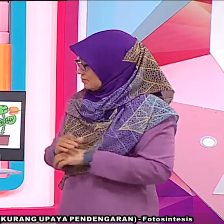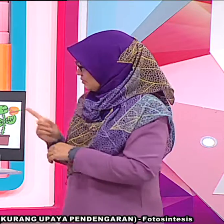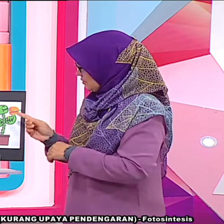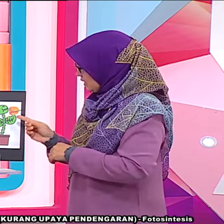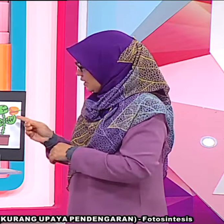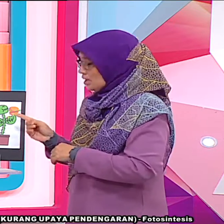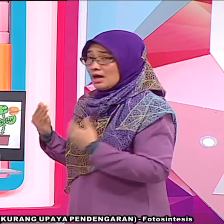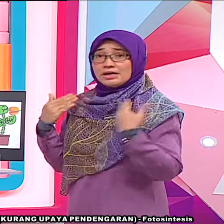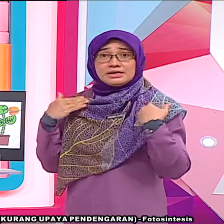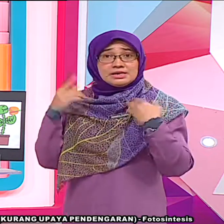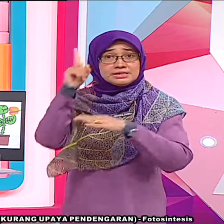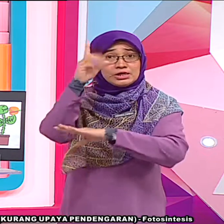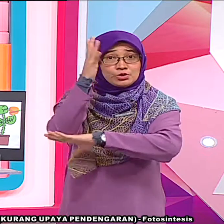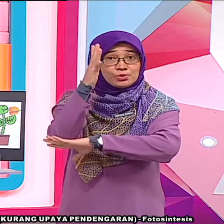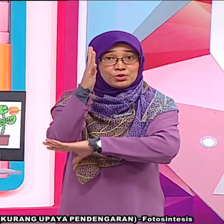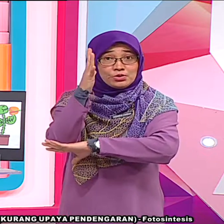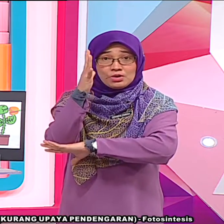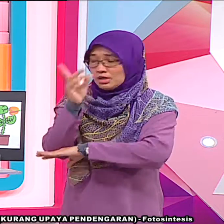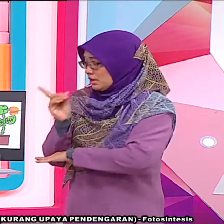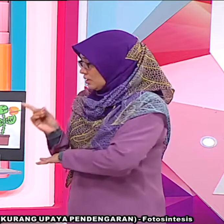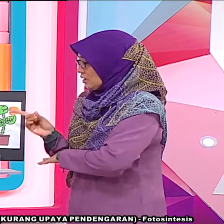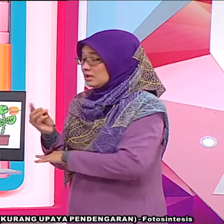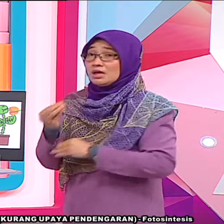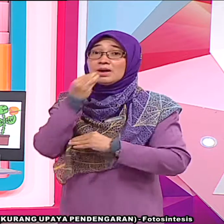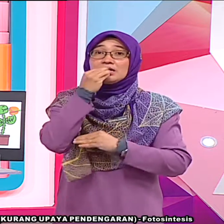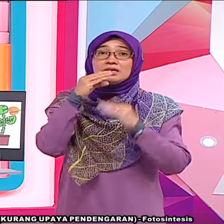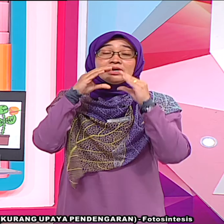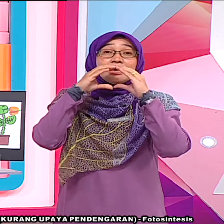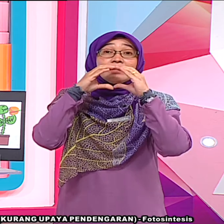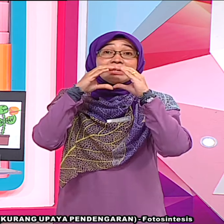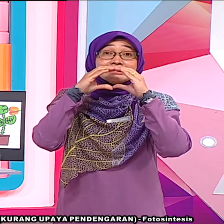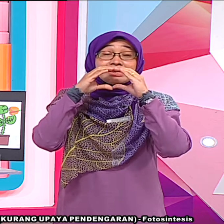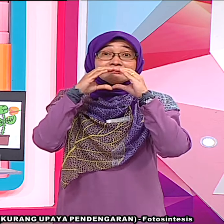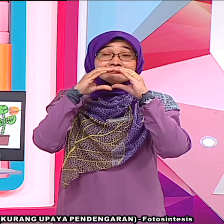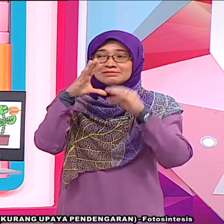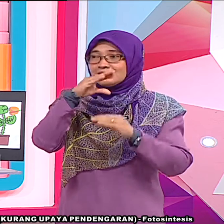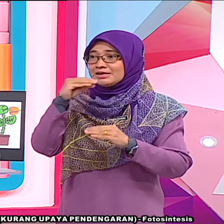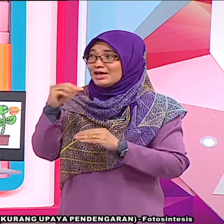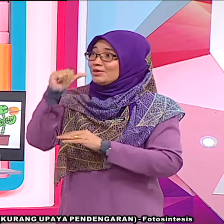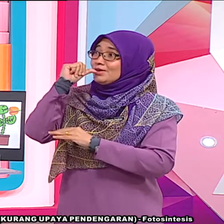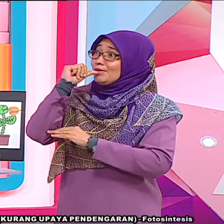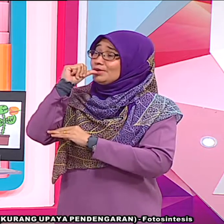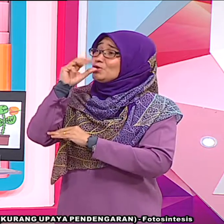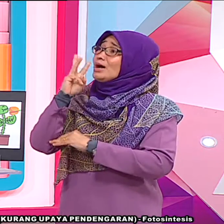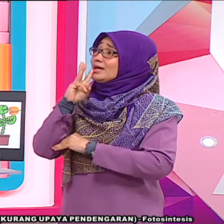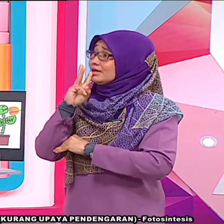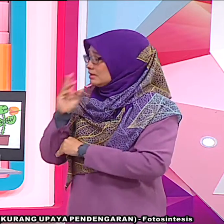ini Ada lagi satu pokok nak makan burger minum air